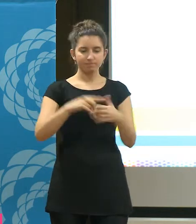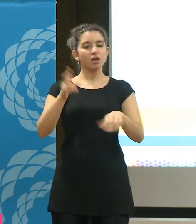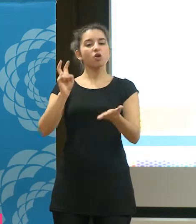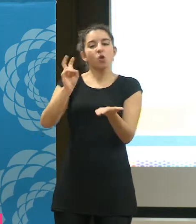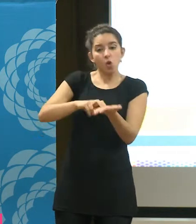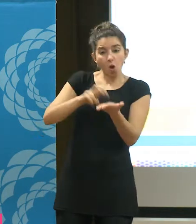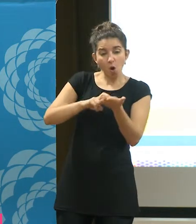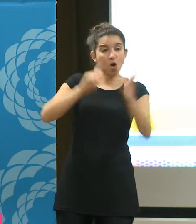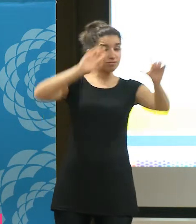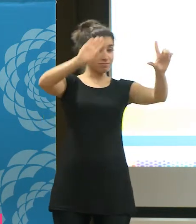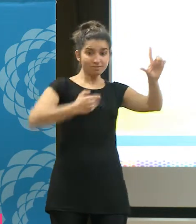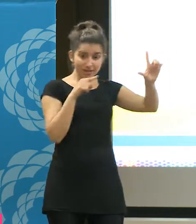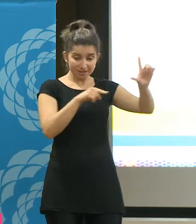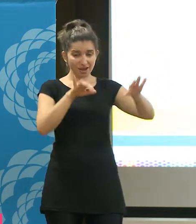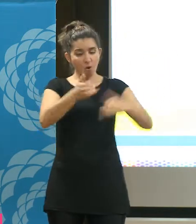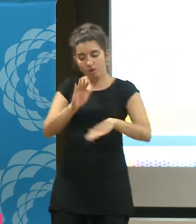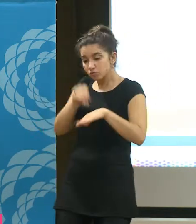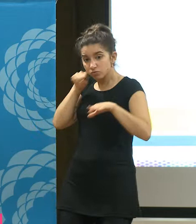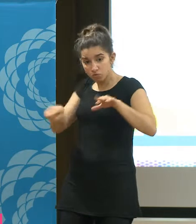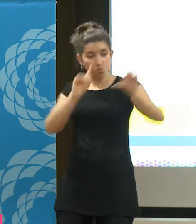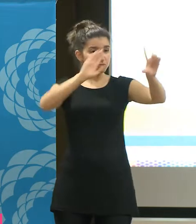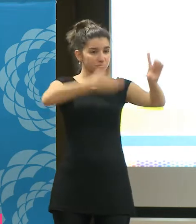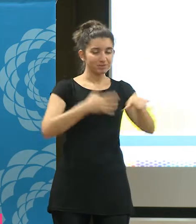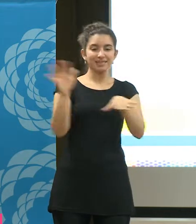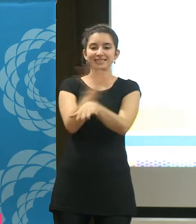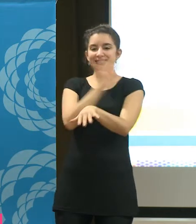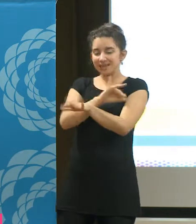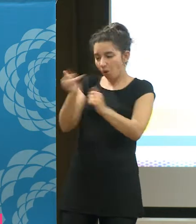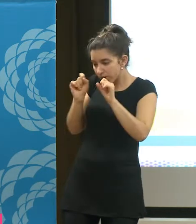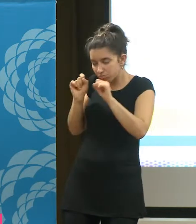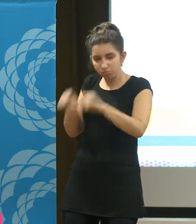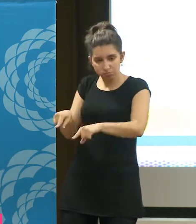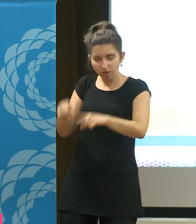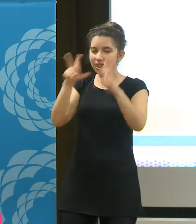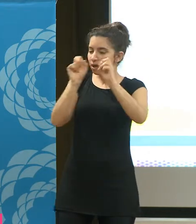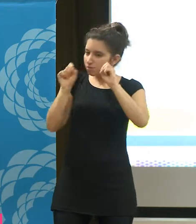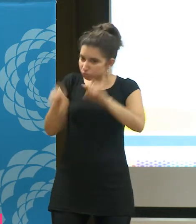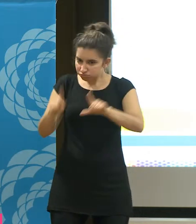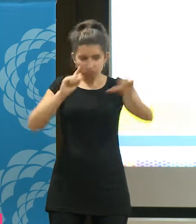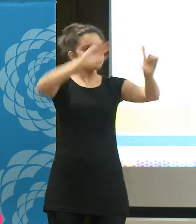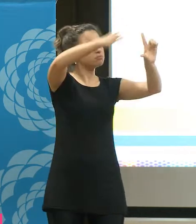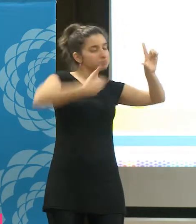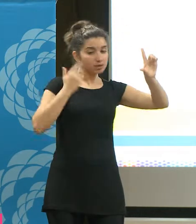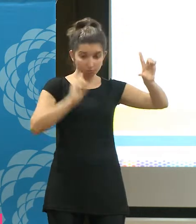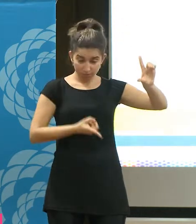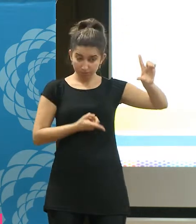con temas que interesen a los jóvenes, piden difundir el cine hecho por jóvenes y sobre temáticas de los jóvenes,